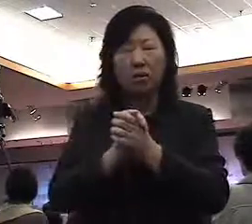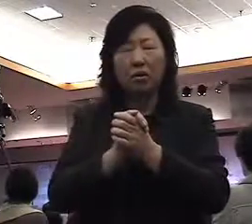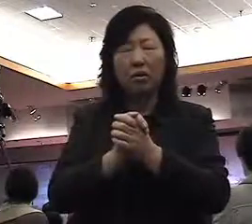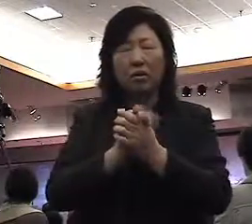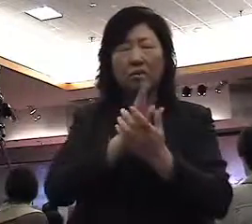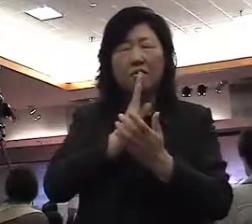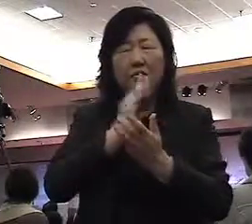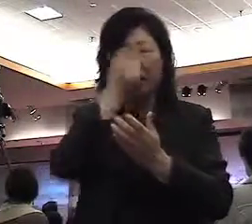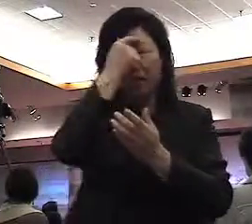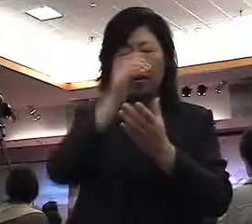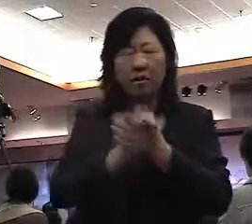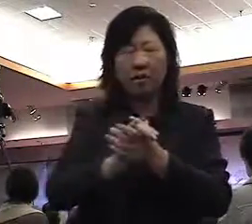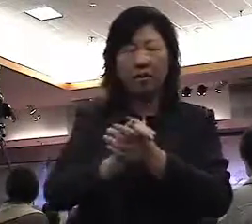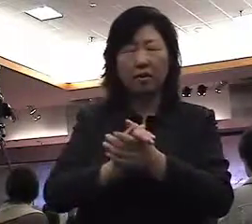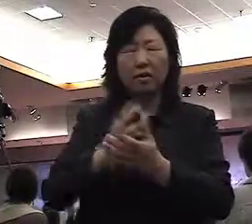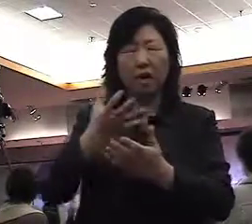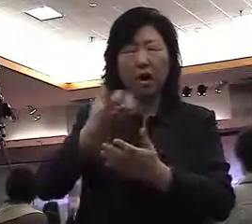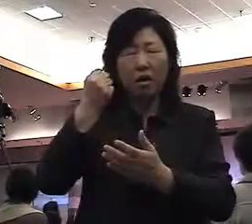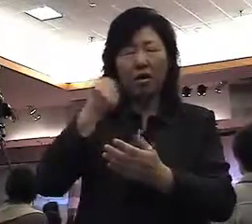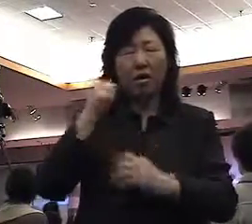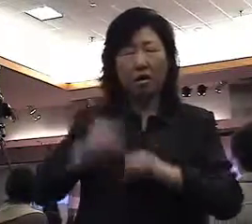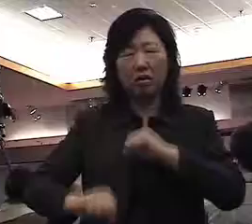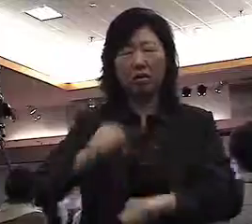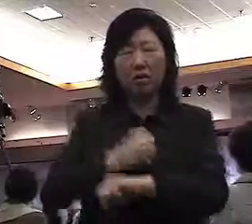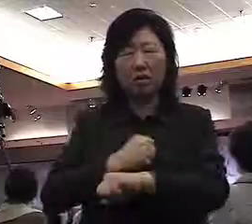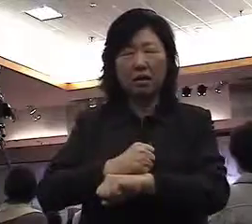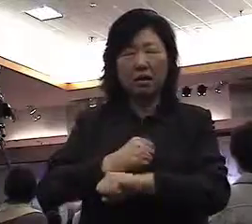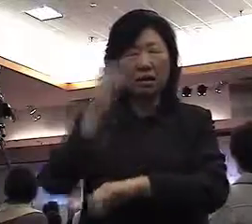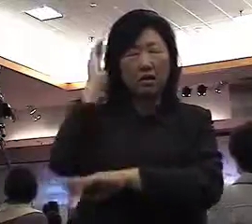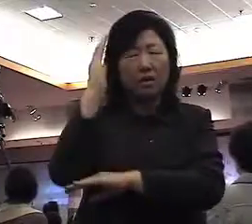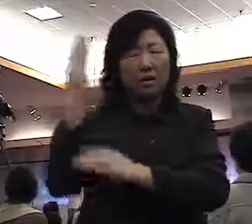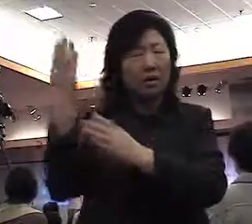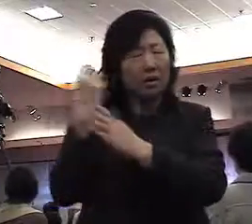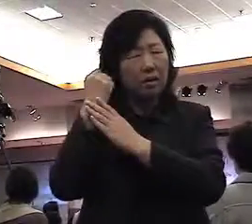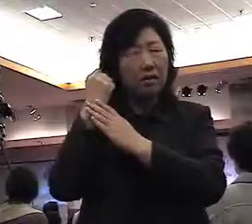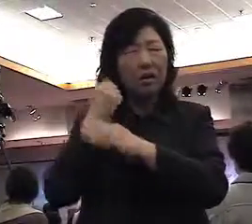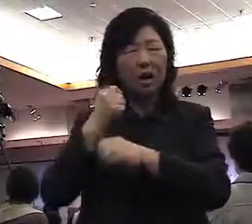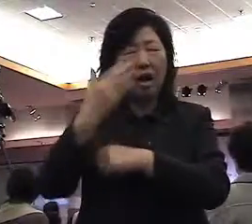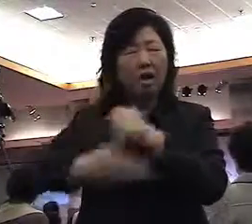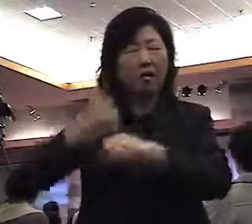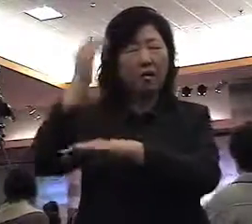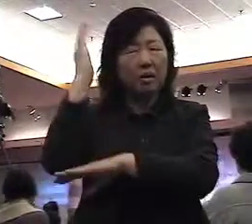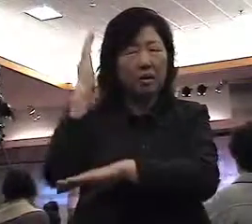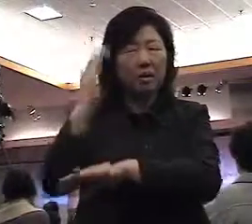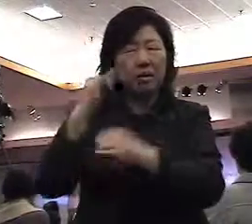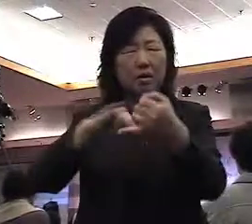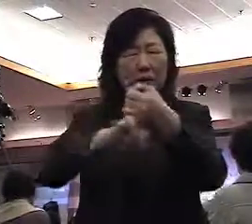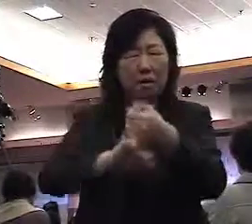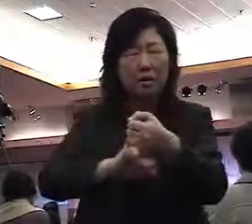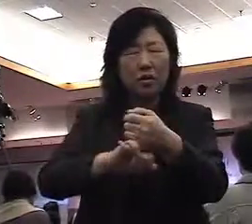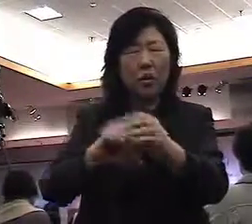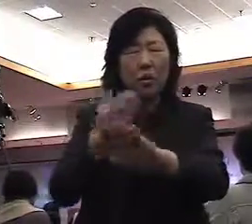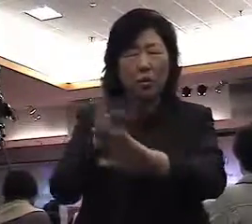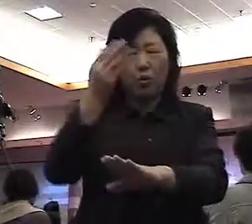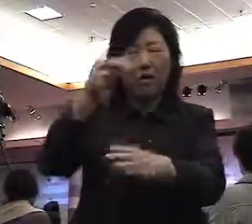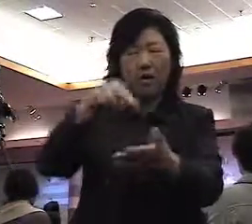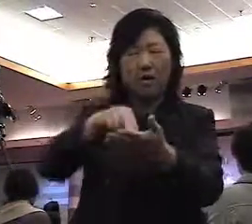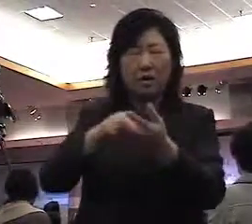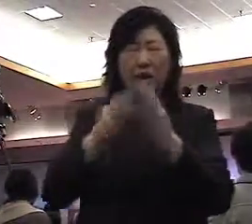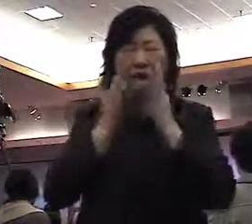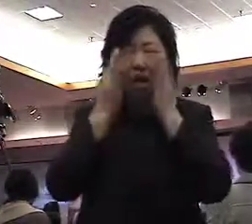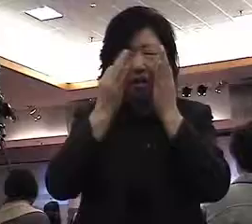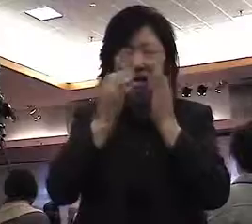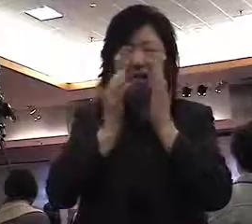역사하시는 하나님에 대하여 오늘 말씀을 들었습니다. 우리 하나님의 말씀을 약속 위에 서서 이 시간